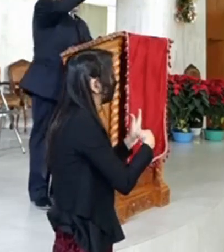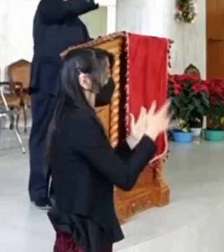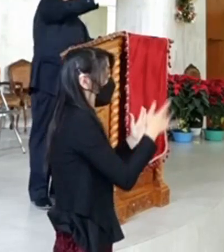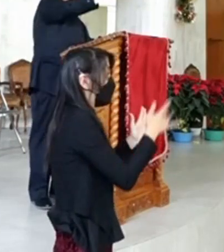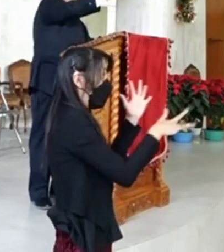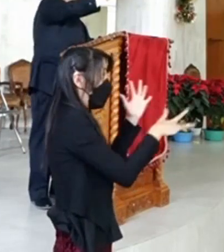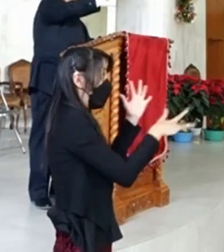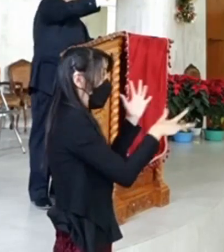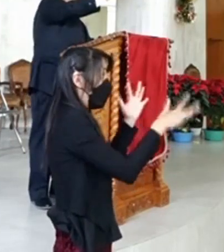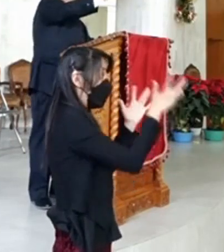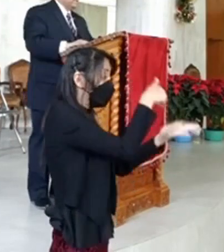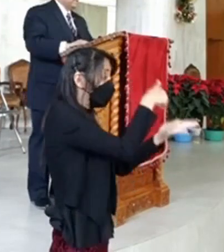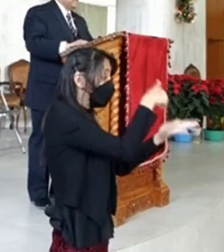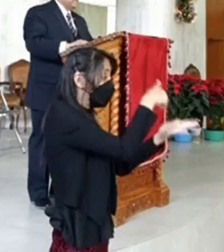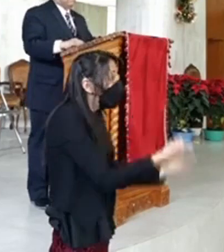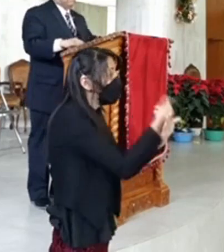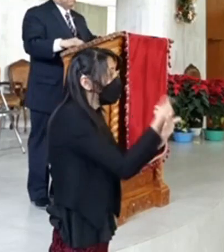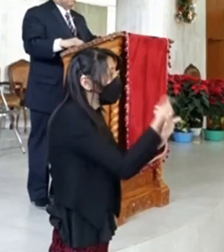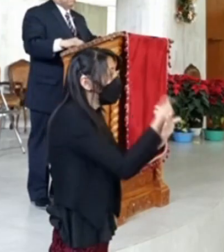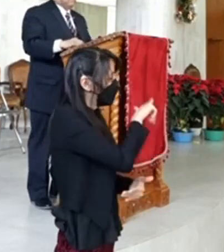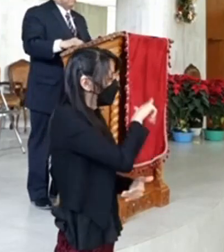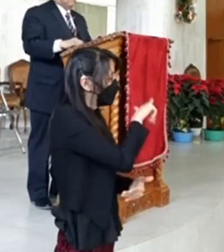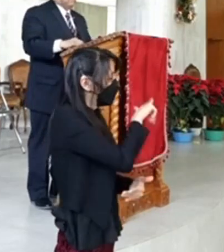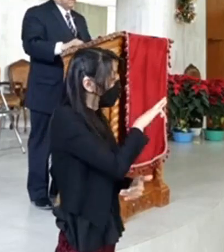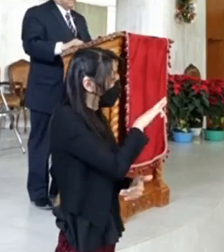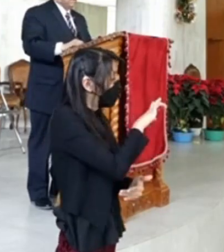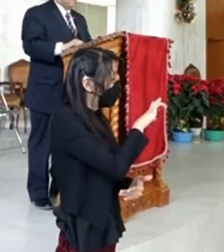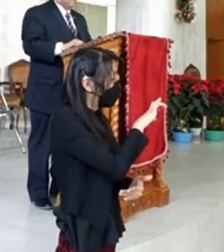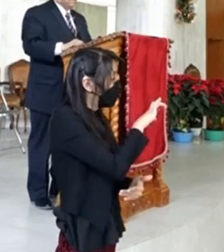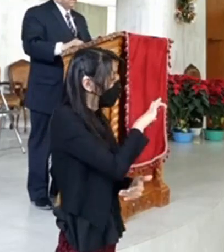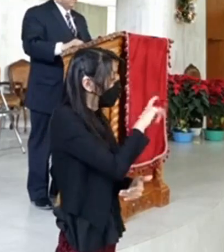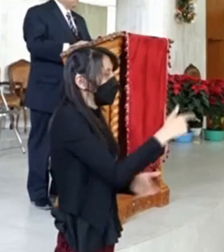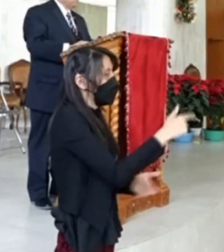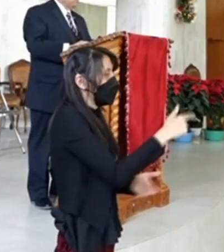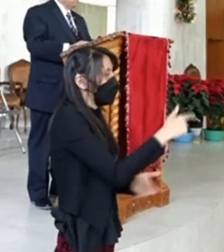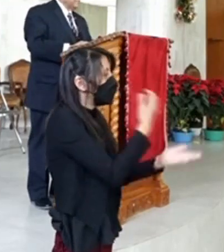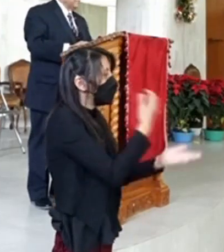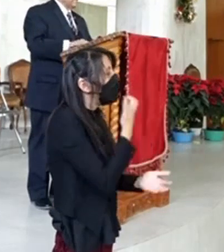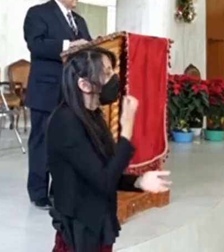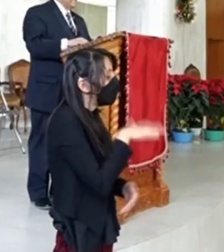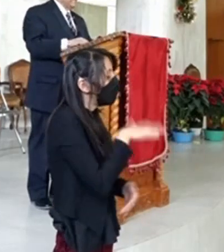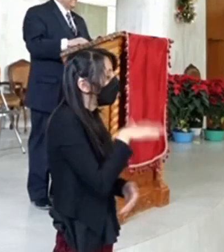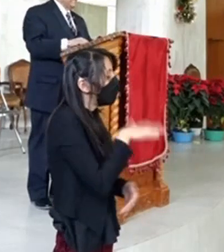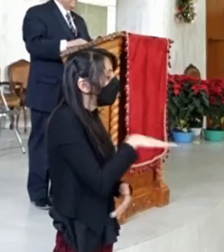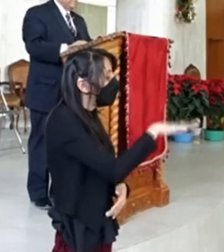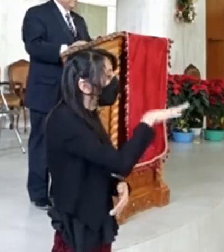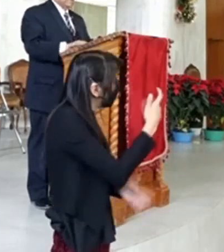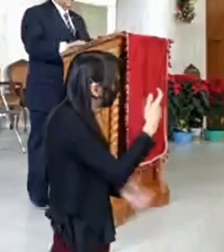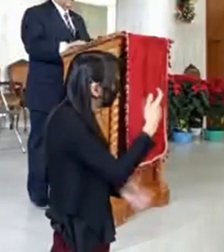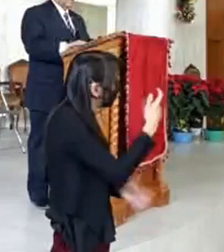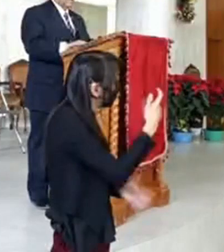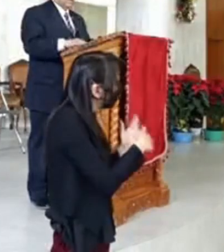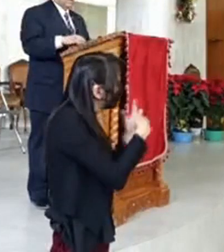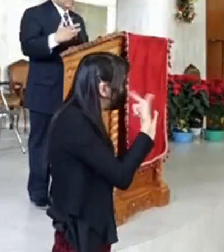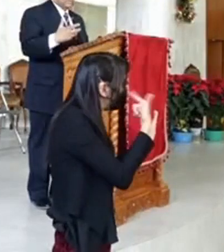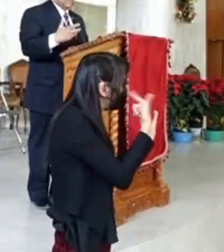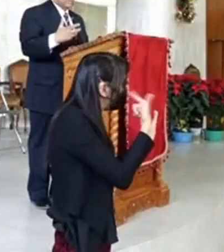Nazaret hasta Belén. Pero muestra también